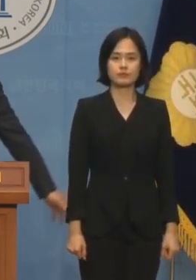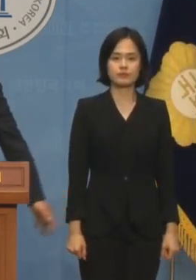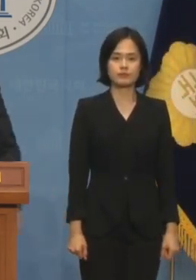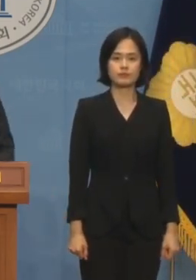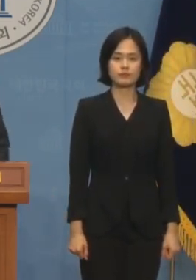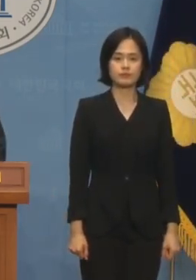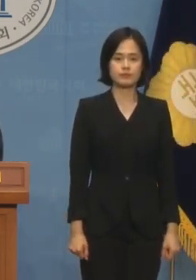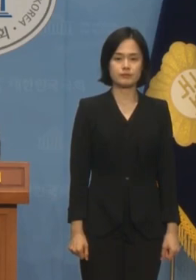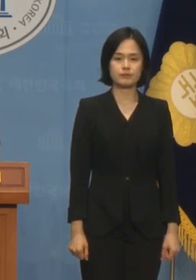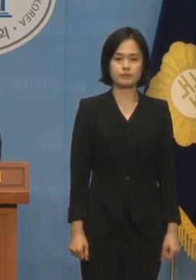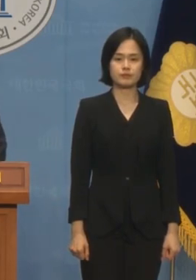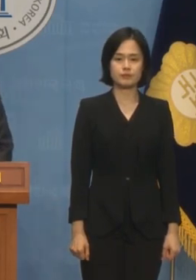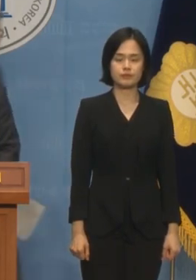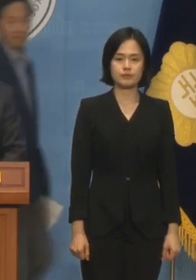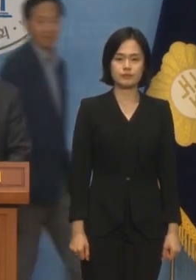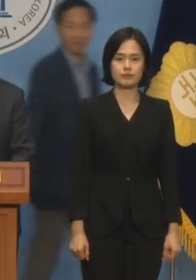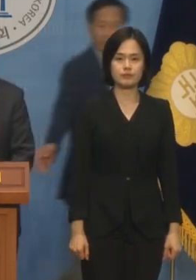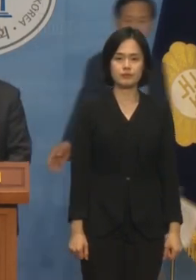왼쪽으로 쓰시고 예.